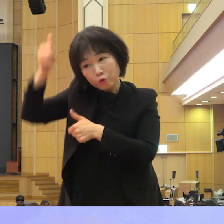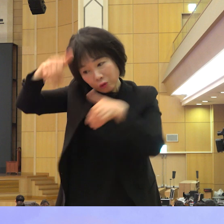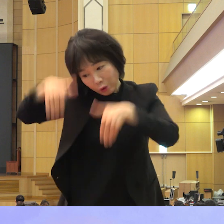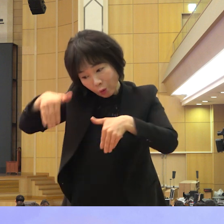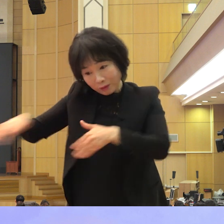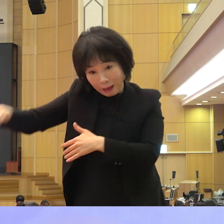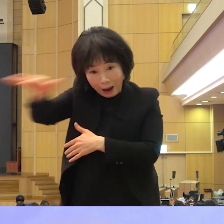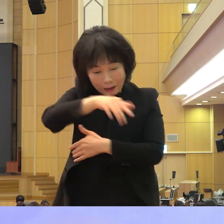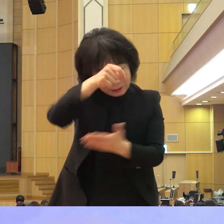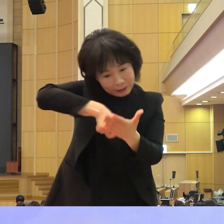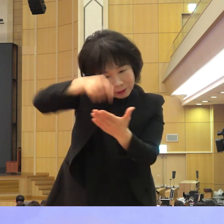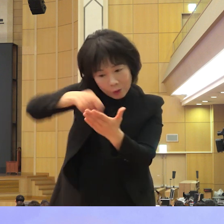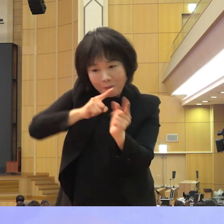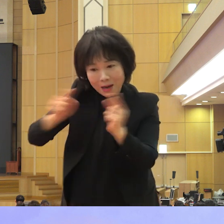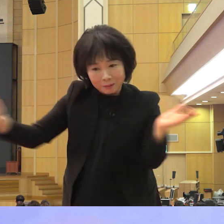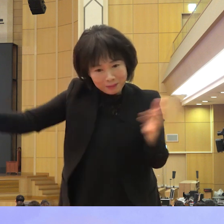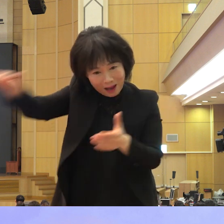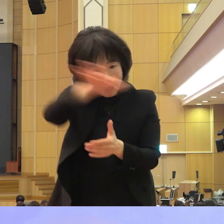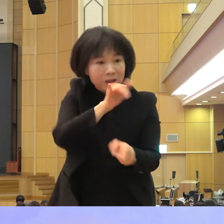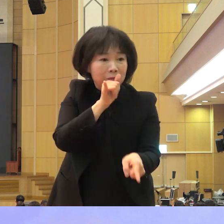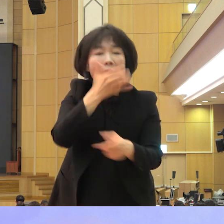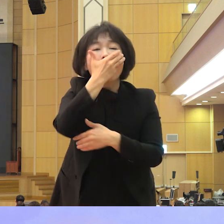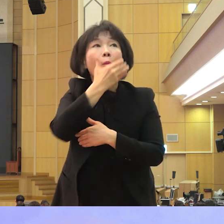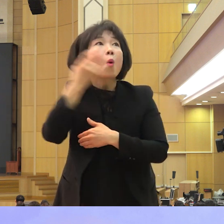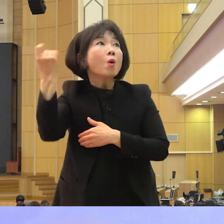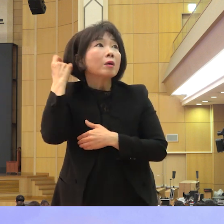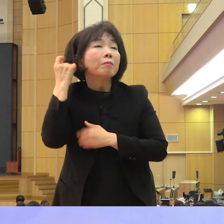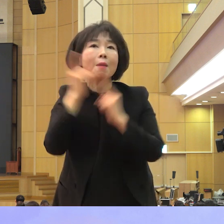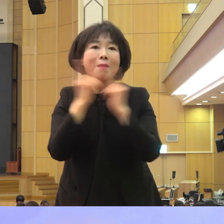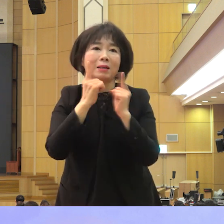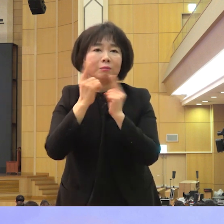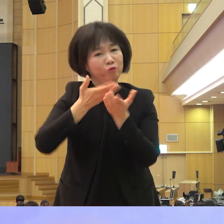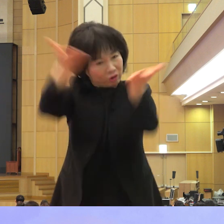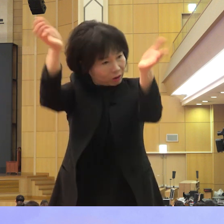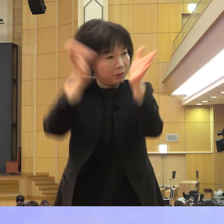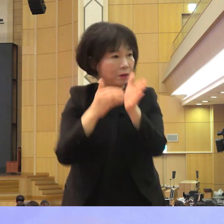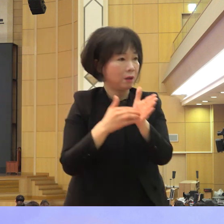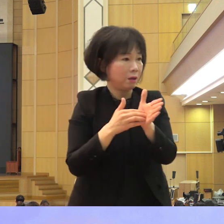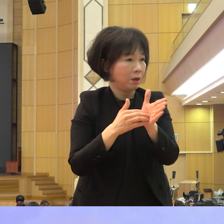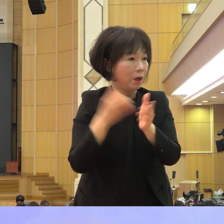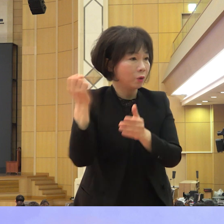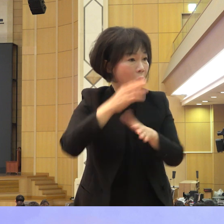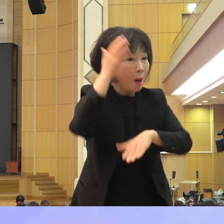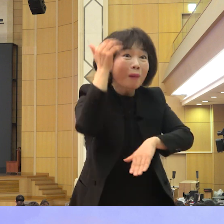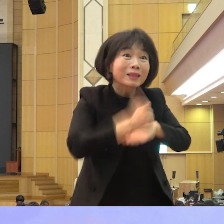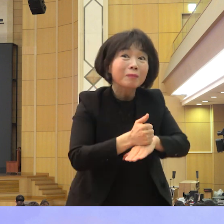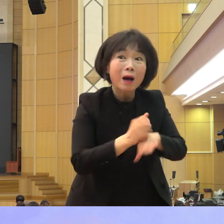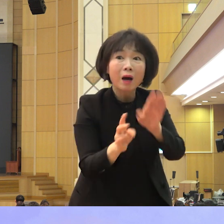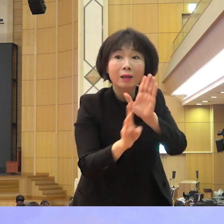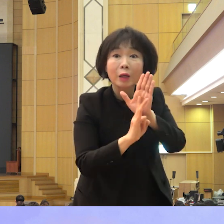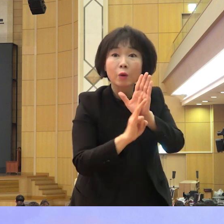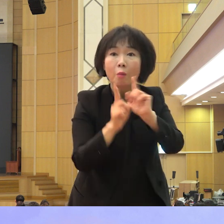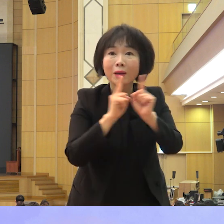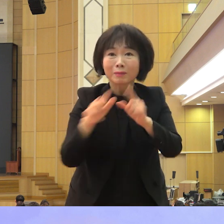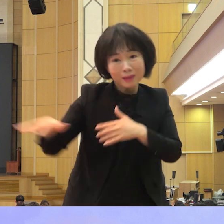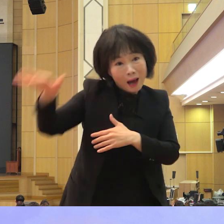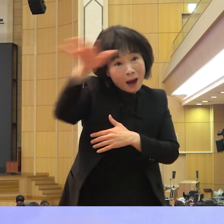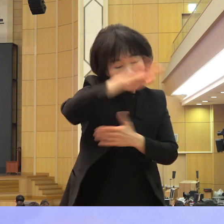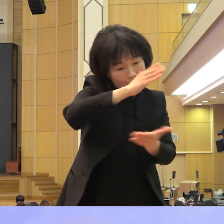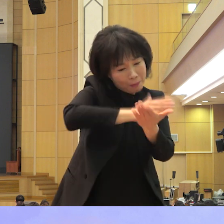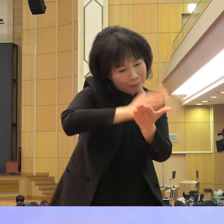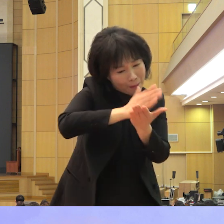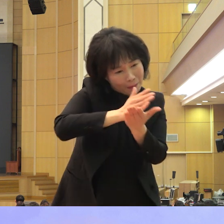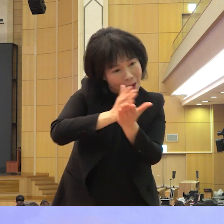사도들이 기록한 말씀, 소위 복음의 말씀입니다. 그리고 요한계시록 말씀으로 이렇게